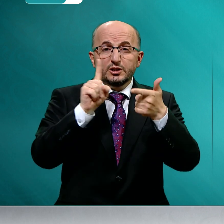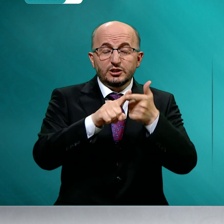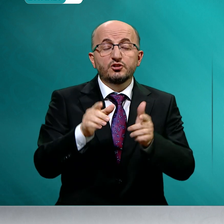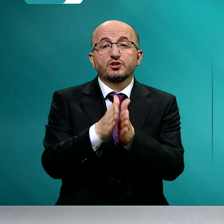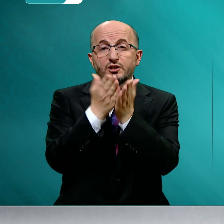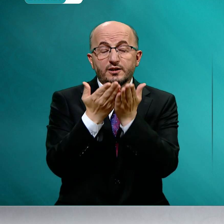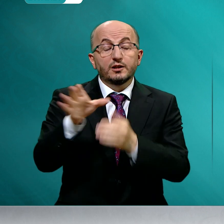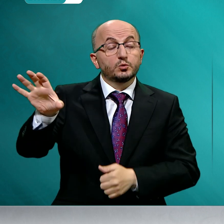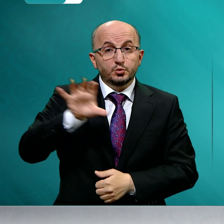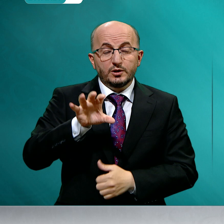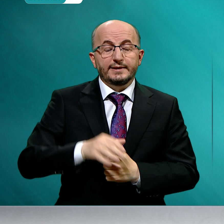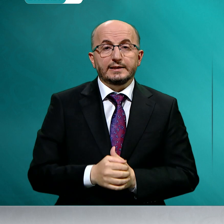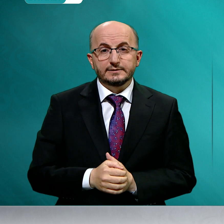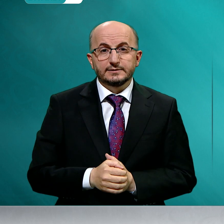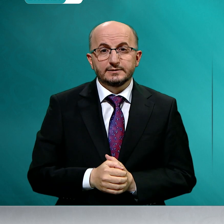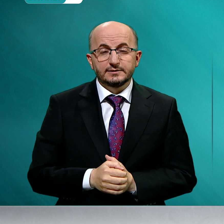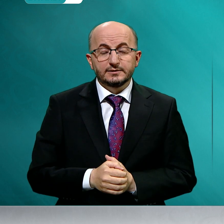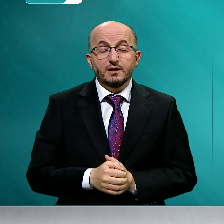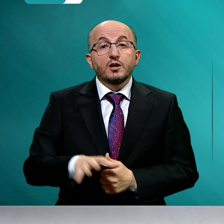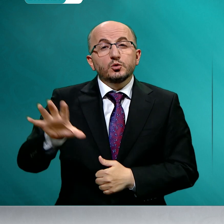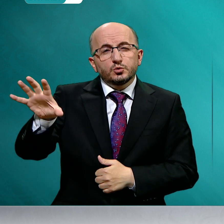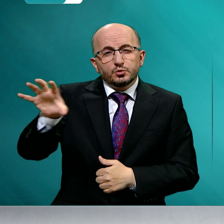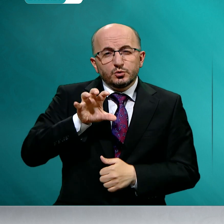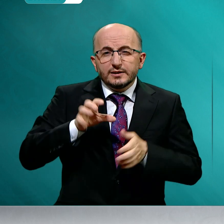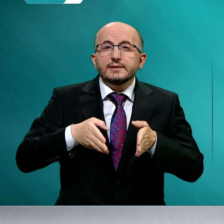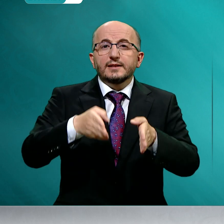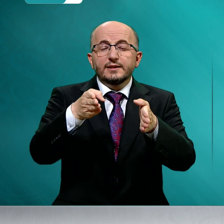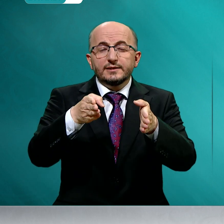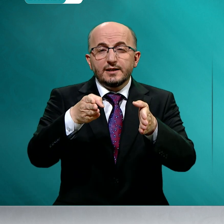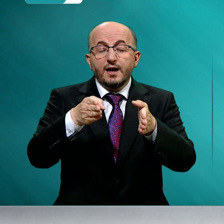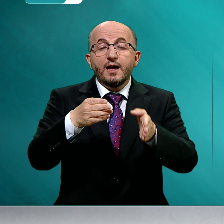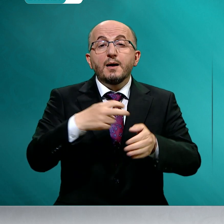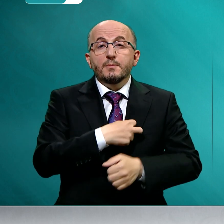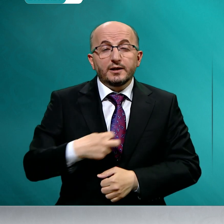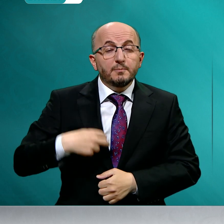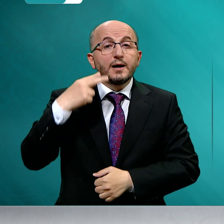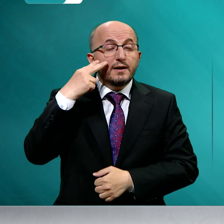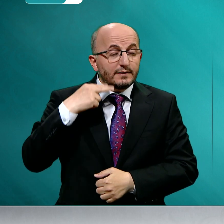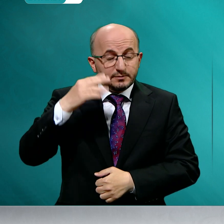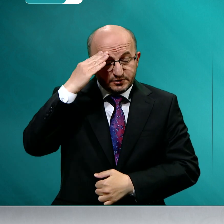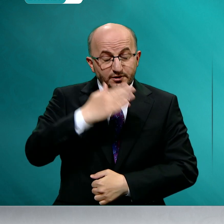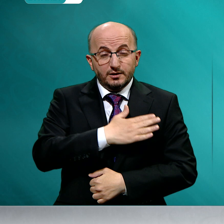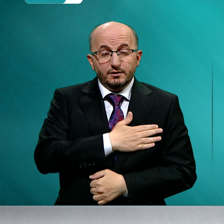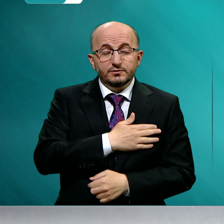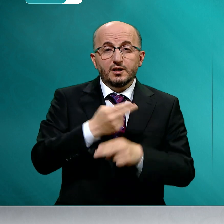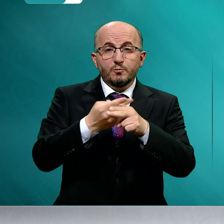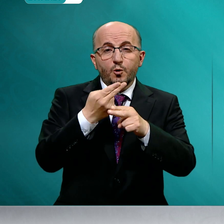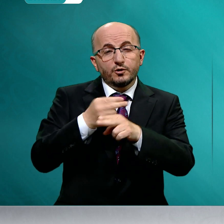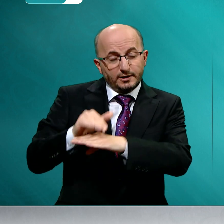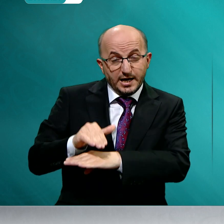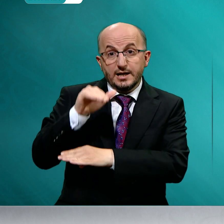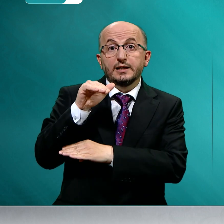kaynağı sünnettir. Sünnet-i Seniyye, Efendimiz Aleyhisselatü Vesselam'ın örnek